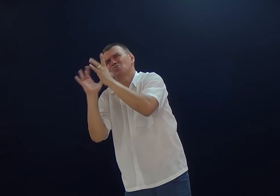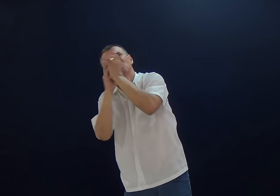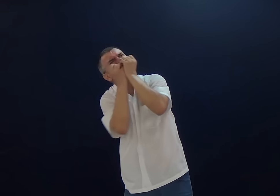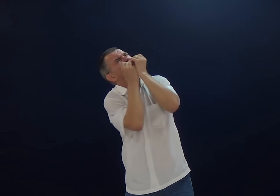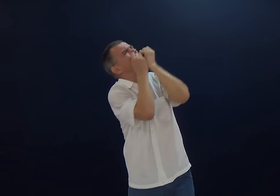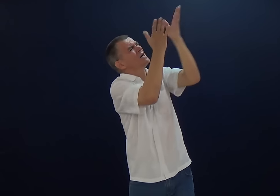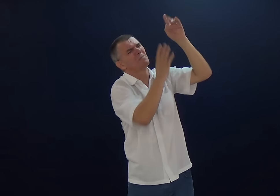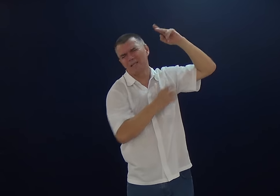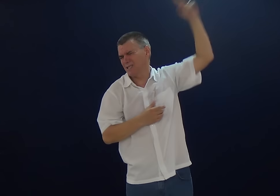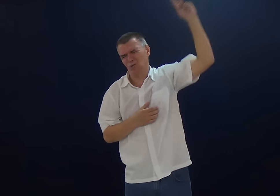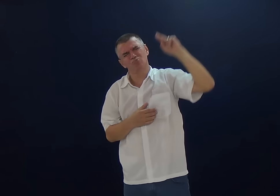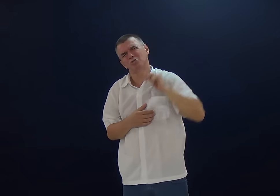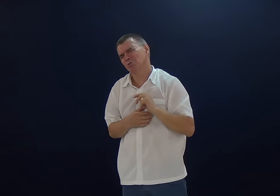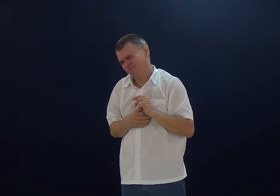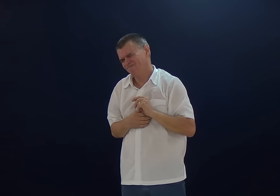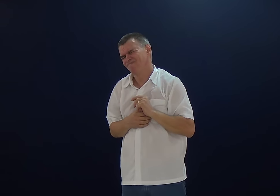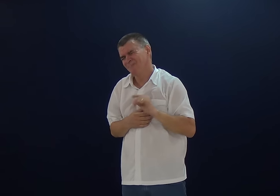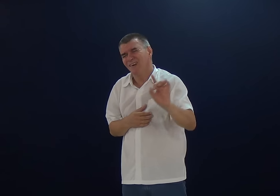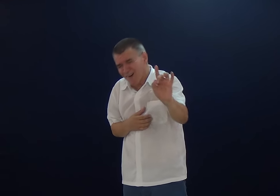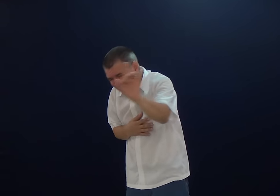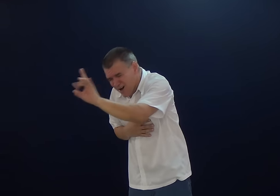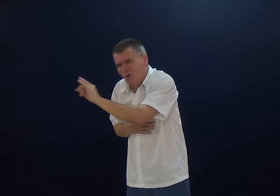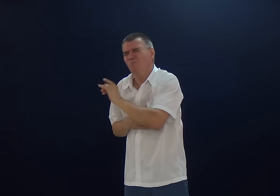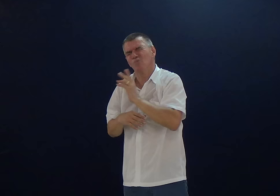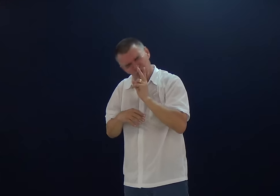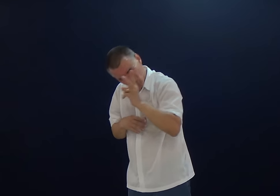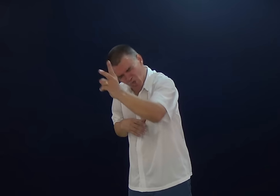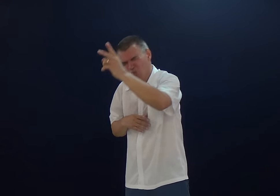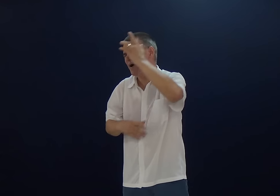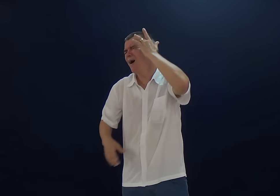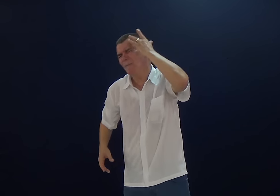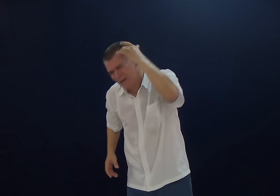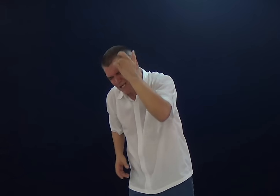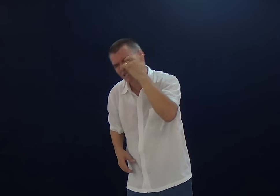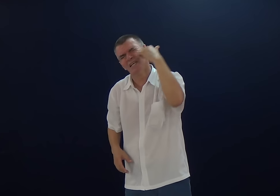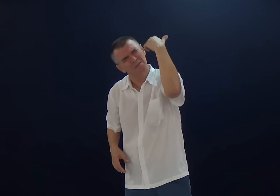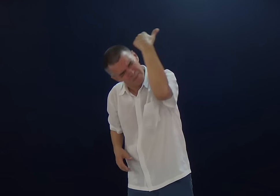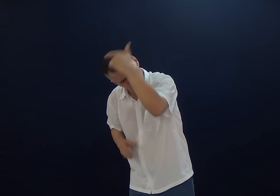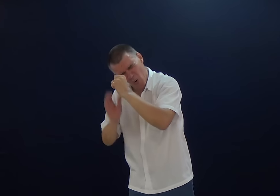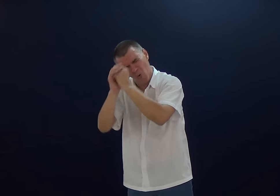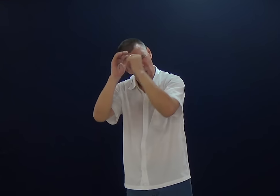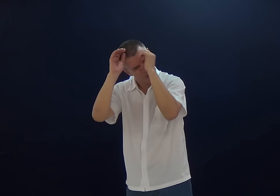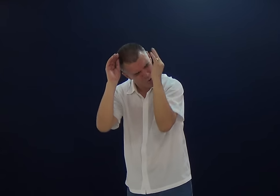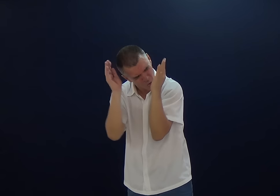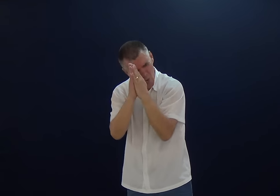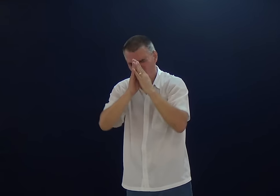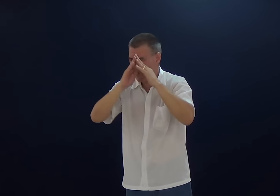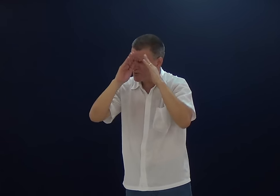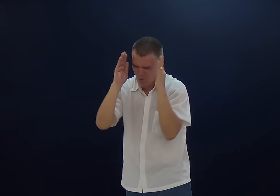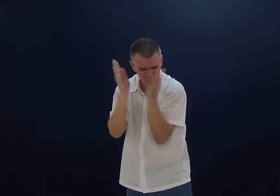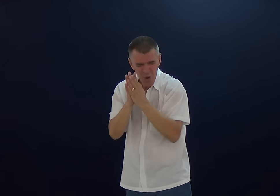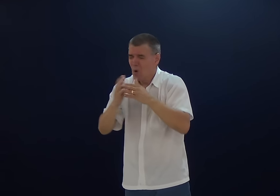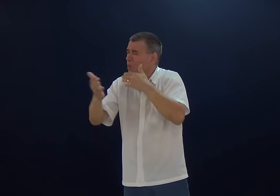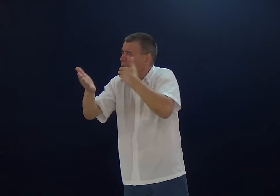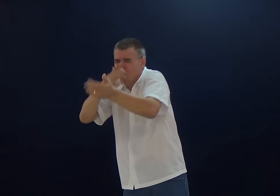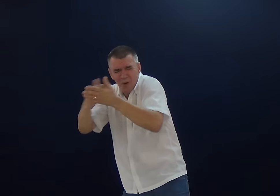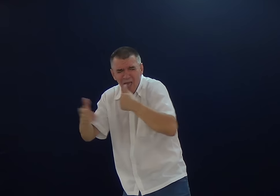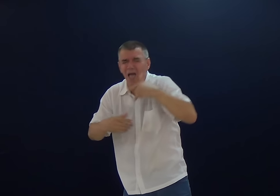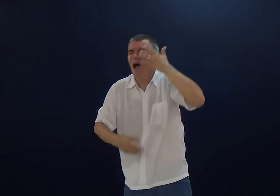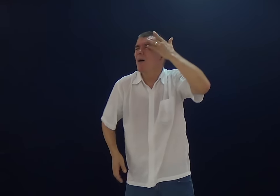se defender e aqueles que ainda praticam isso que na sua particularidade confessem os seus pecados